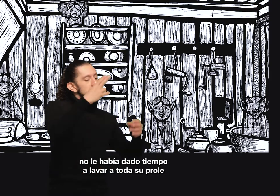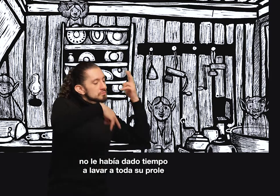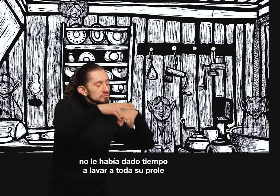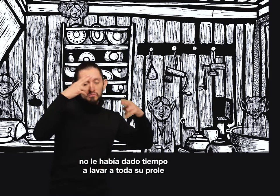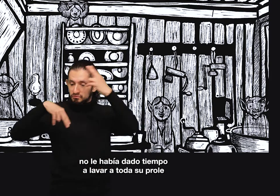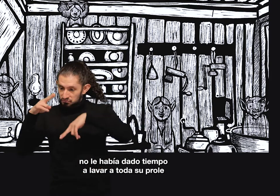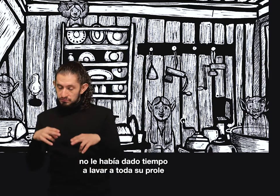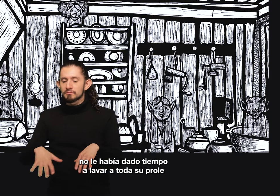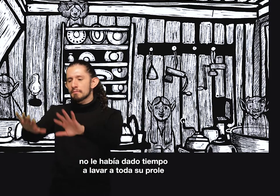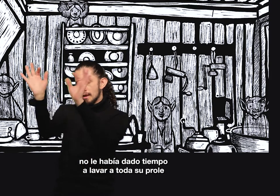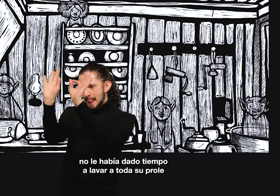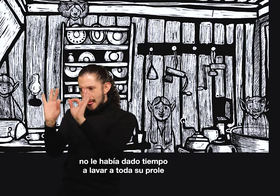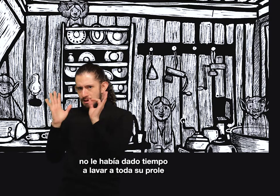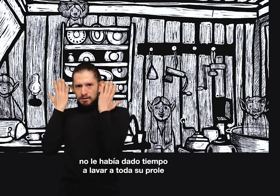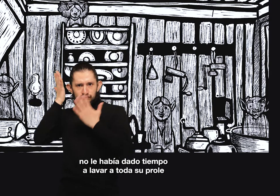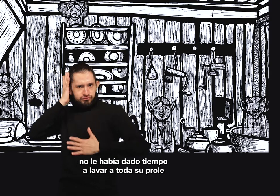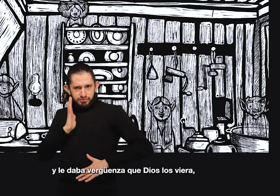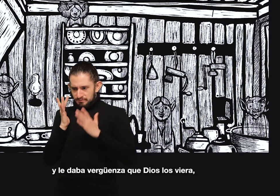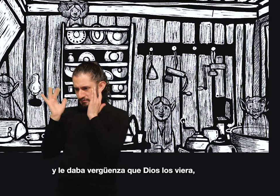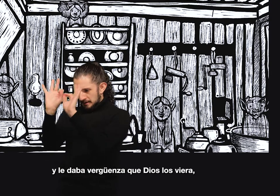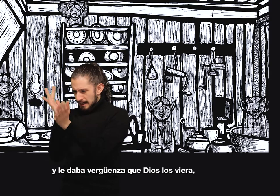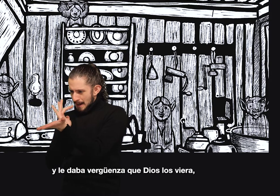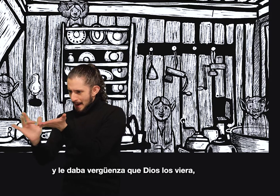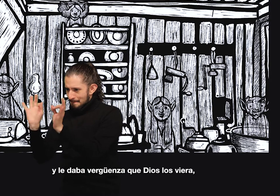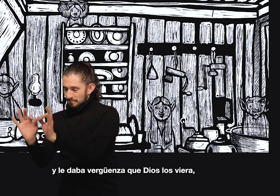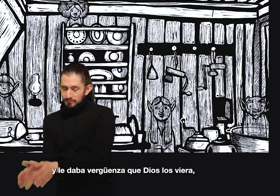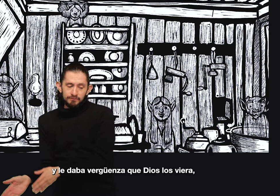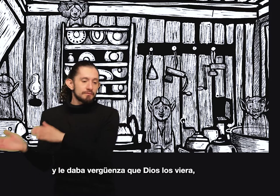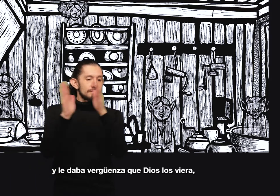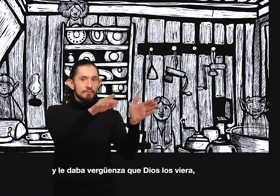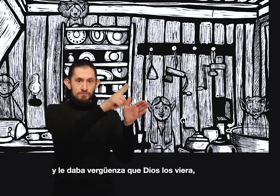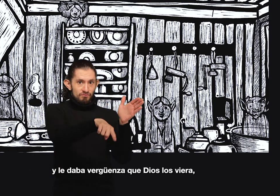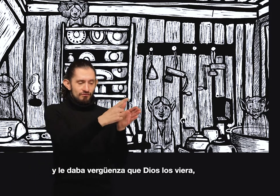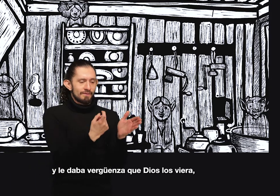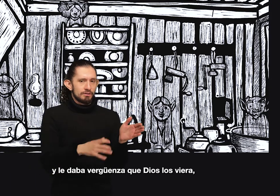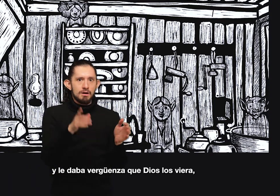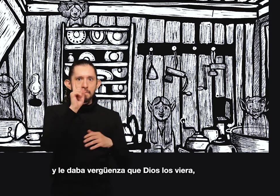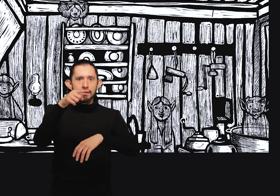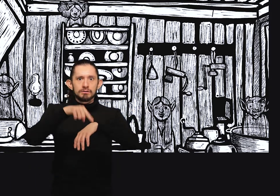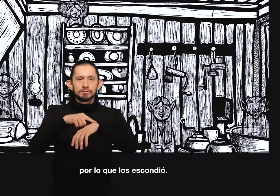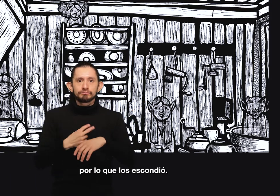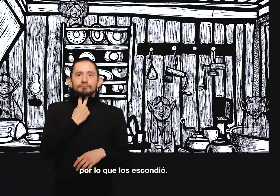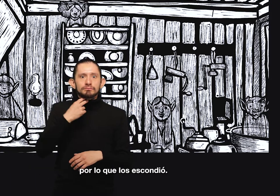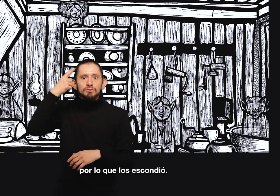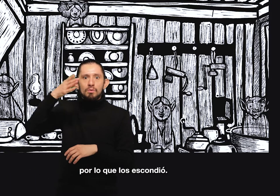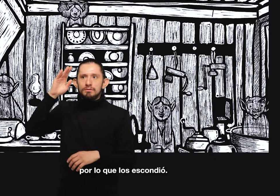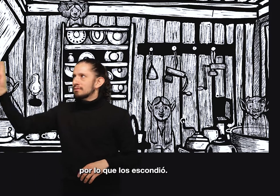dado tiempo a lavar a toda su prole y le daba vergüenza que Dios los viera, por lo que los escondió.